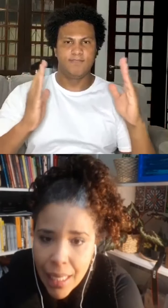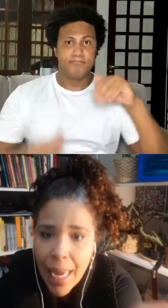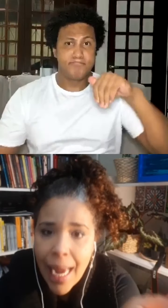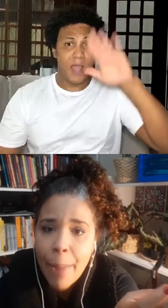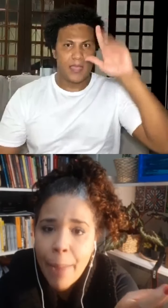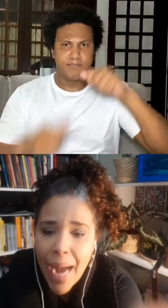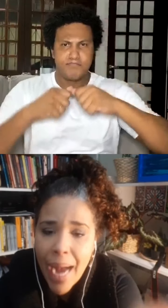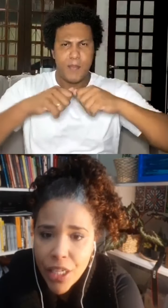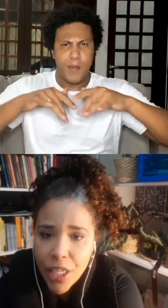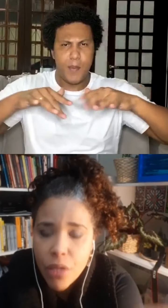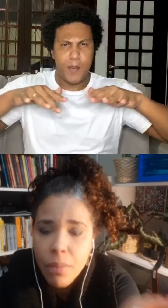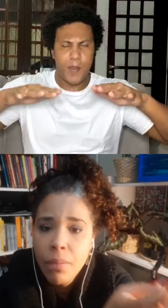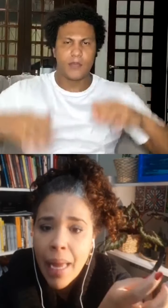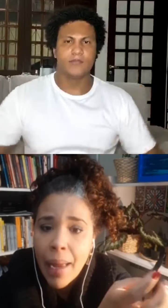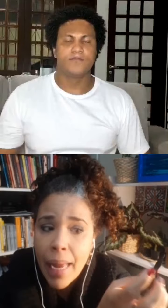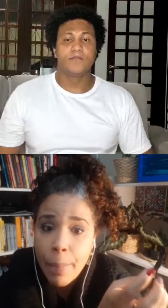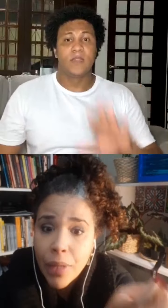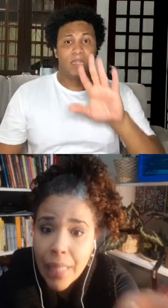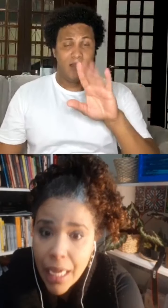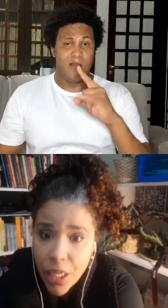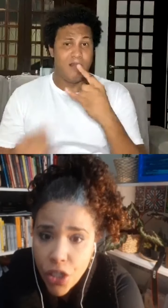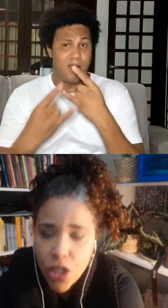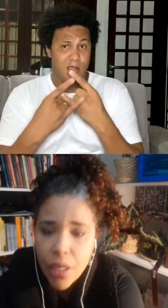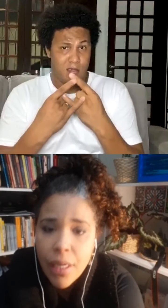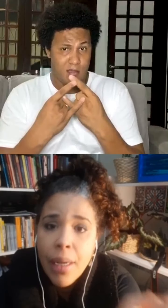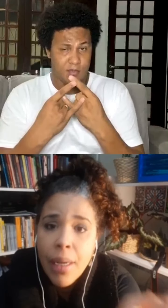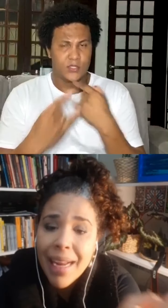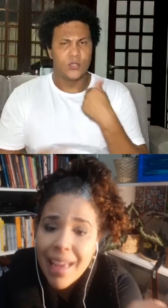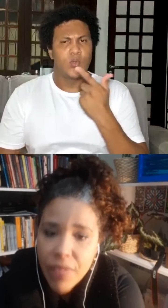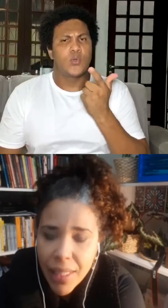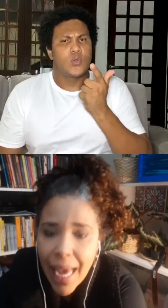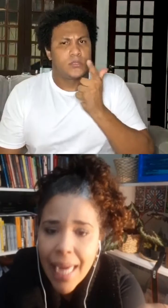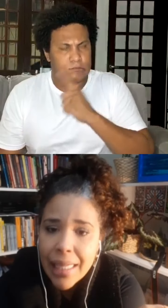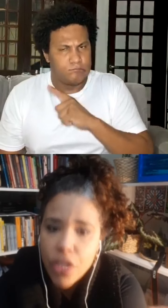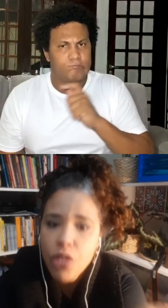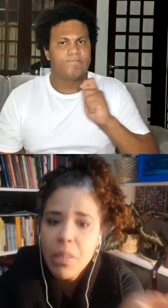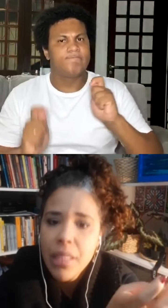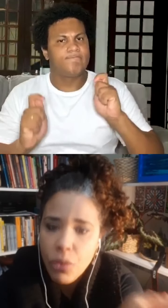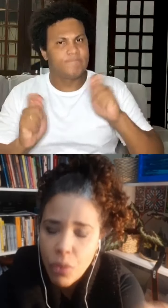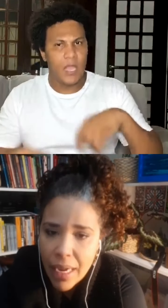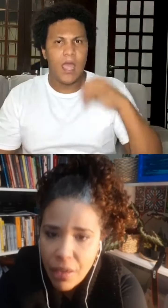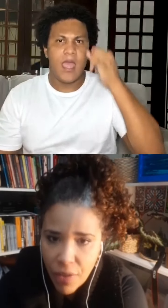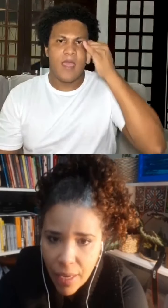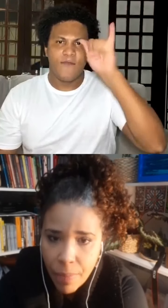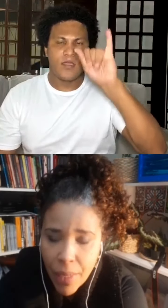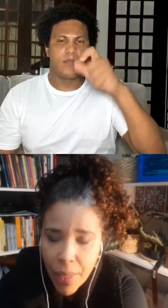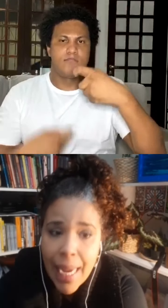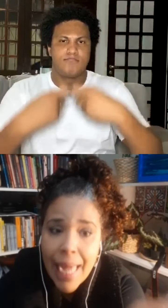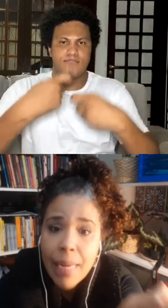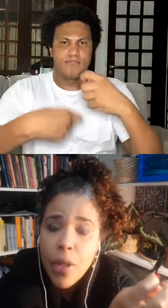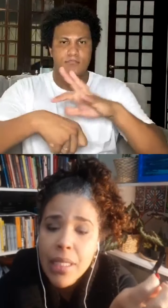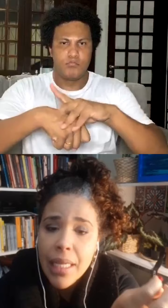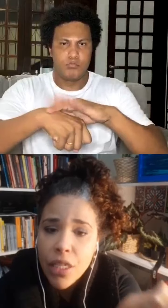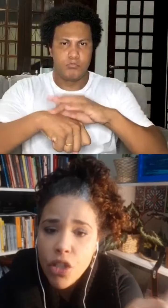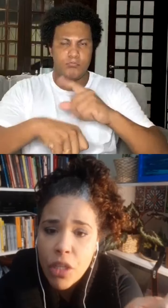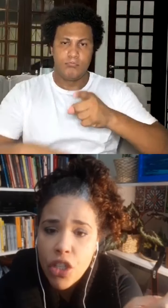é capaz, ela é potente para evitar a transmissão do HIV. Ele pode